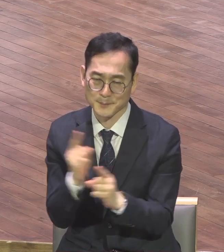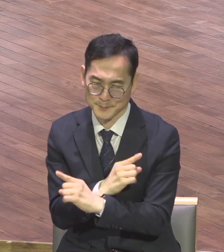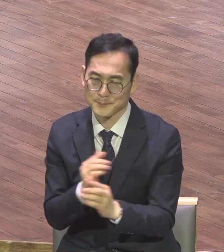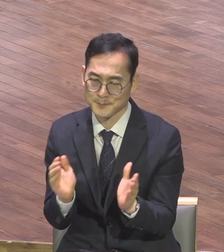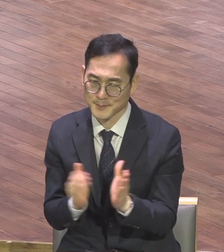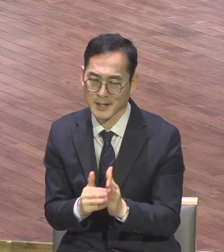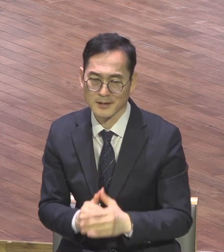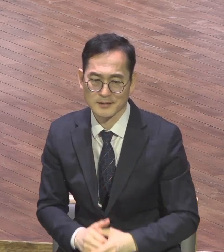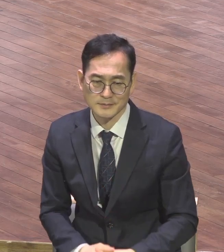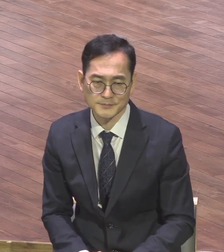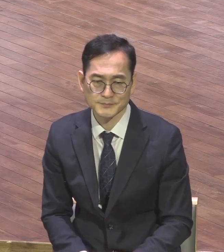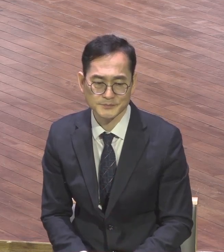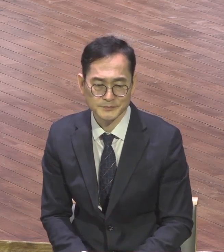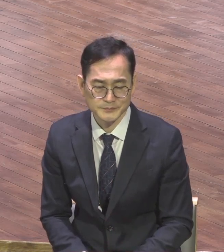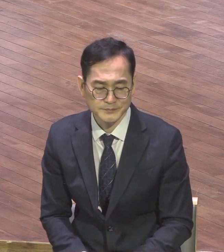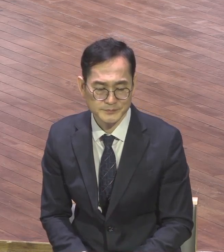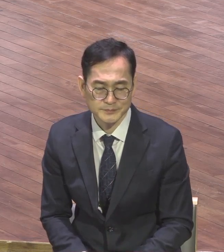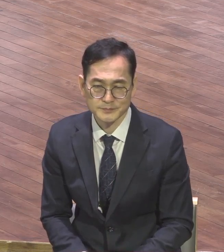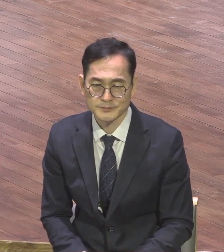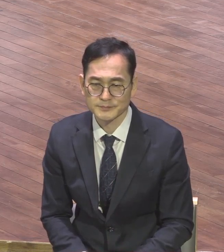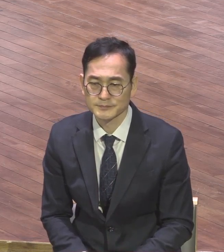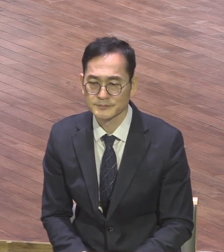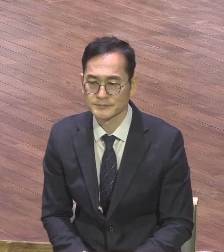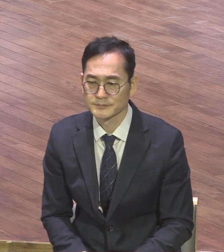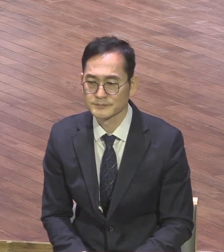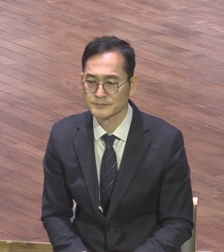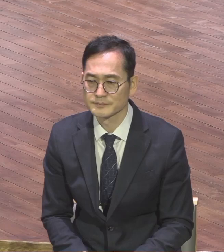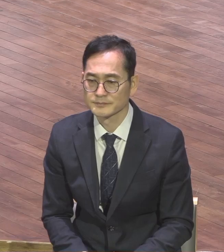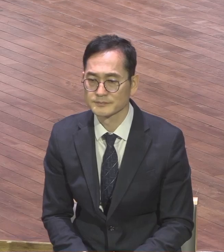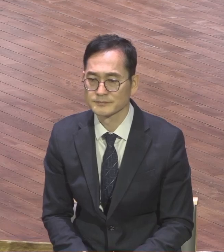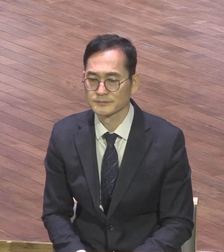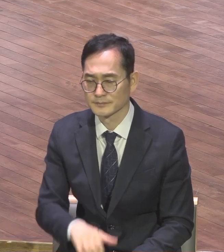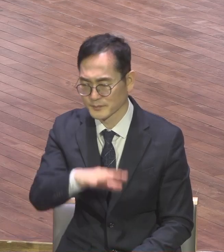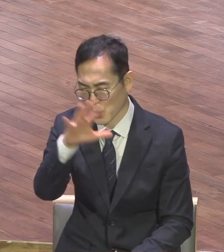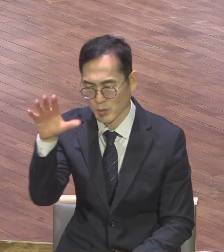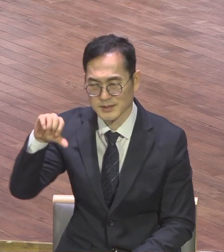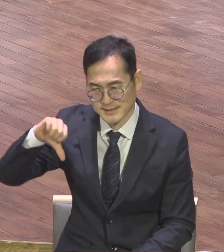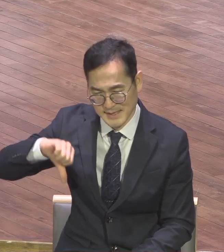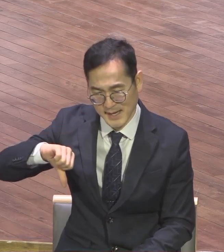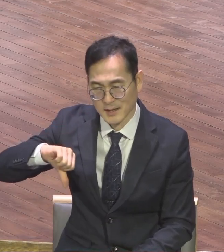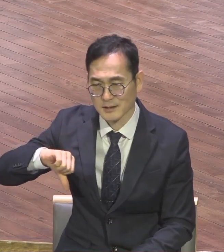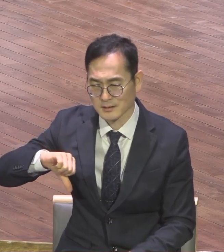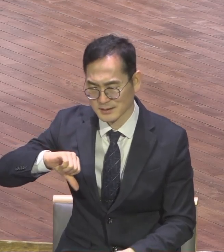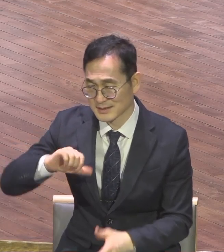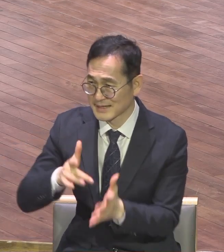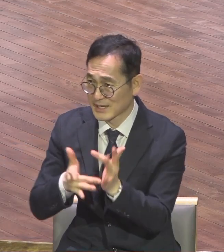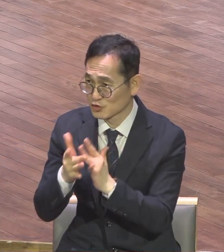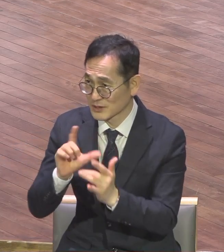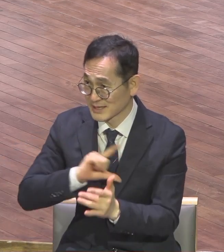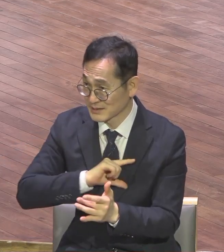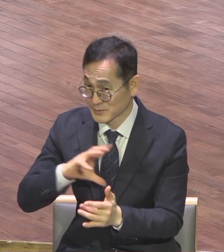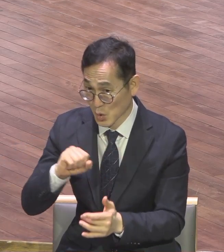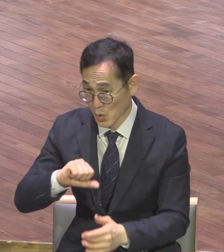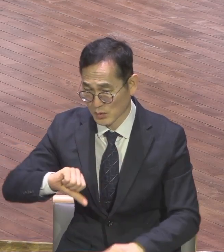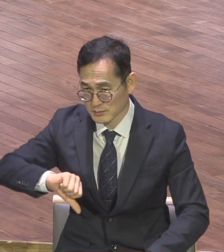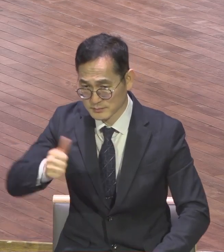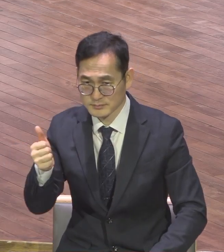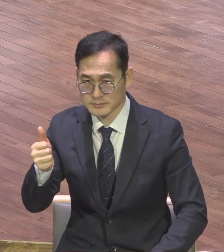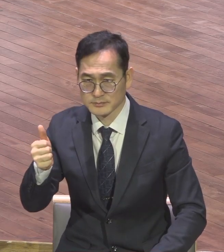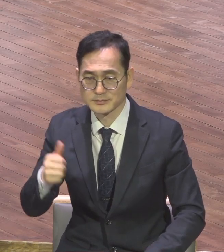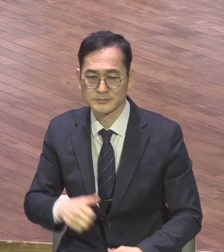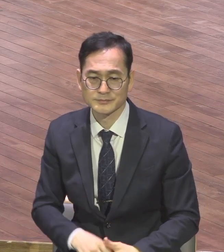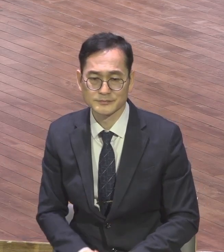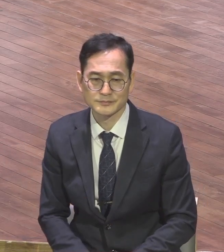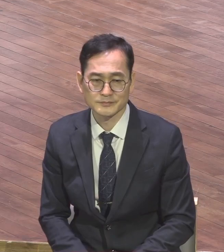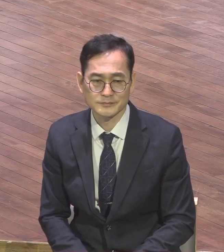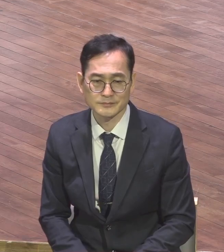이 미래에 들이닥칠 모든 재앙도 저주도 예수 그리스도의 이름으로 없어. 사주팔자